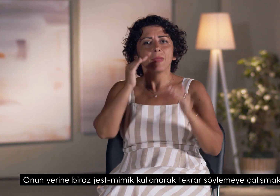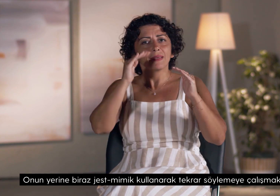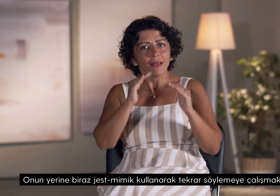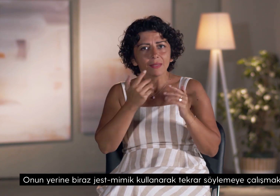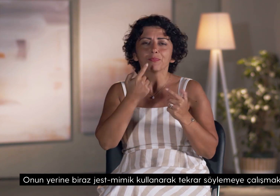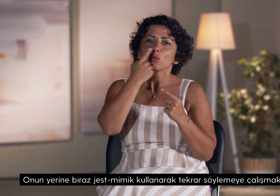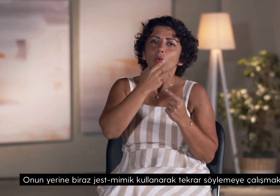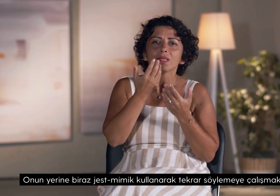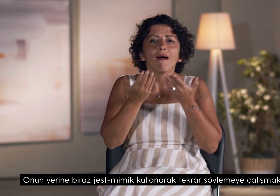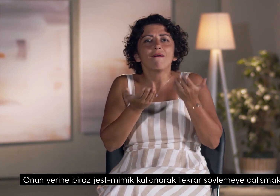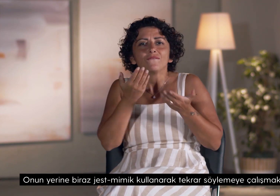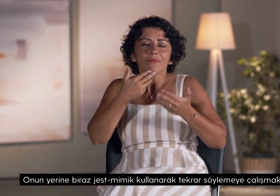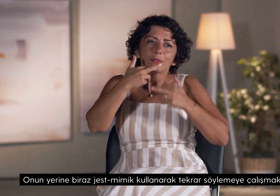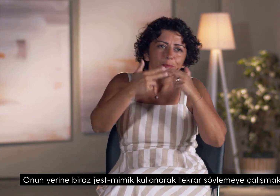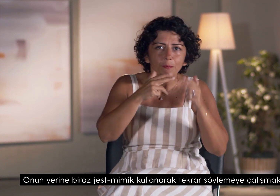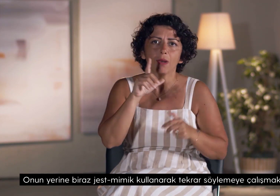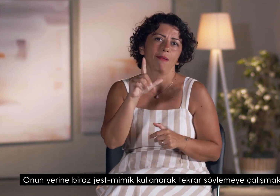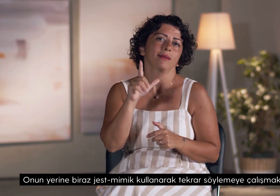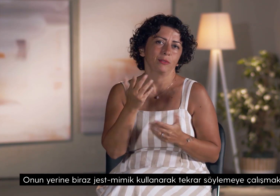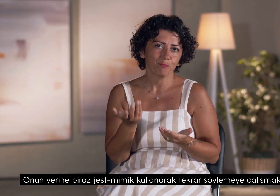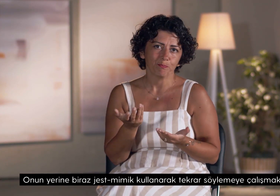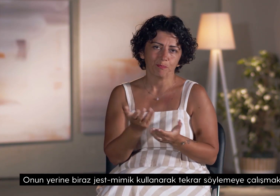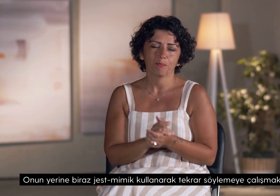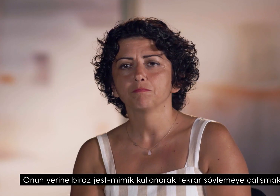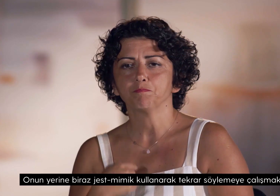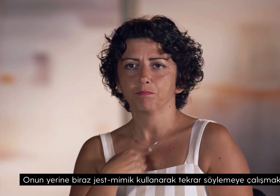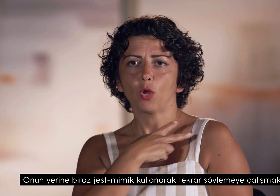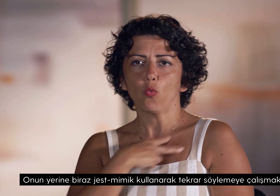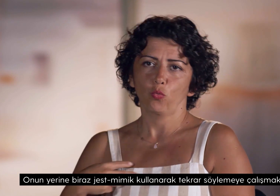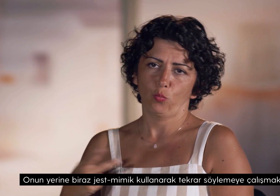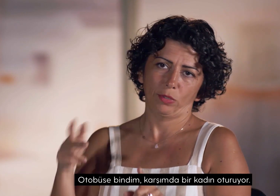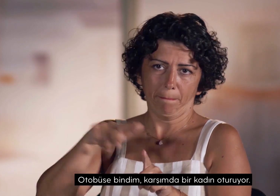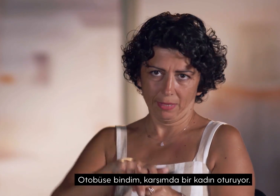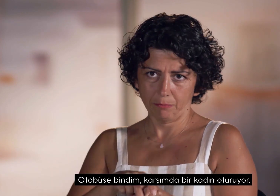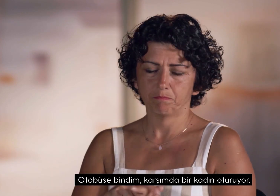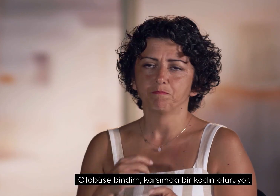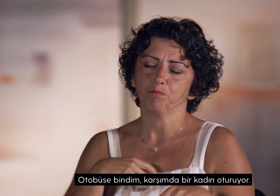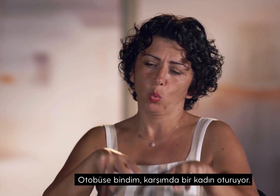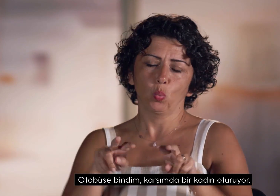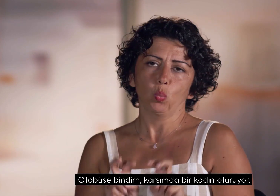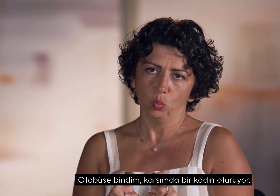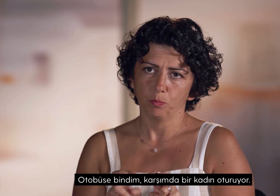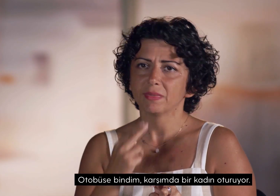yerine biraz jest, mimik kullanarak tekrar söylemeye çalışmak lazım. Otobüse bindim, karşımda bir kadın